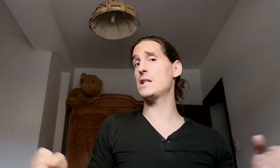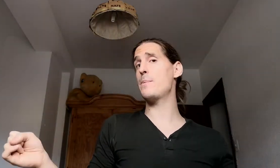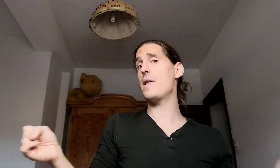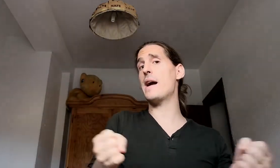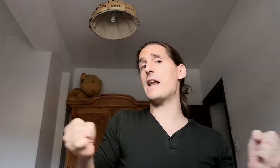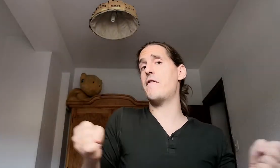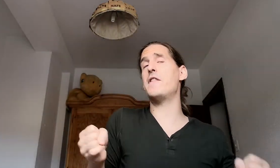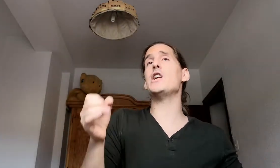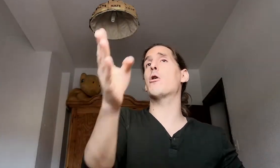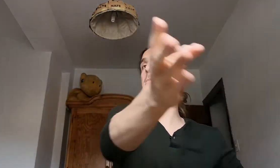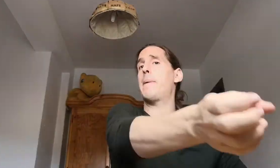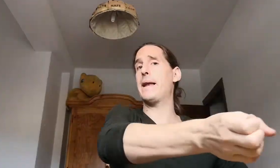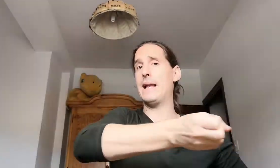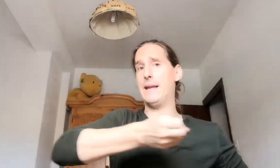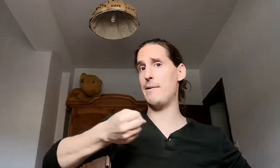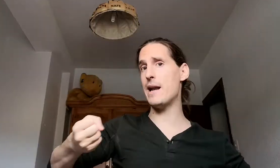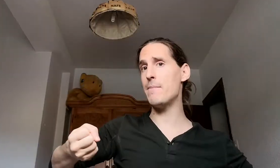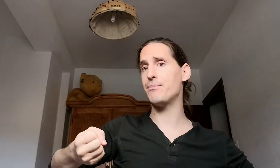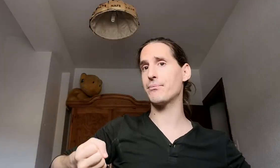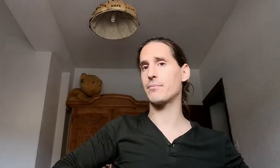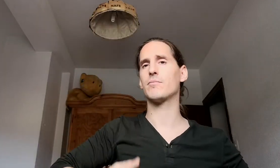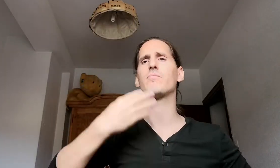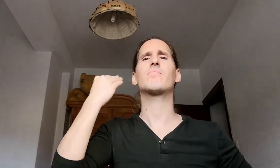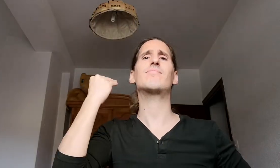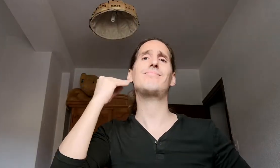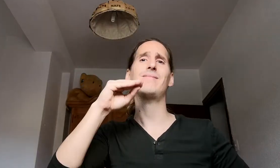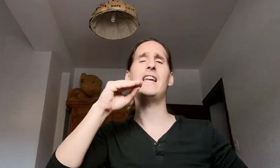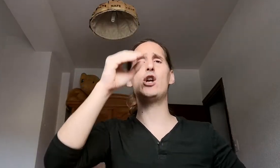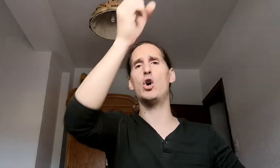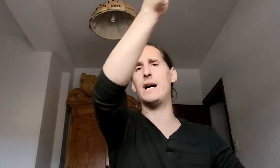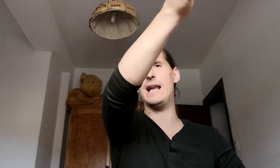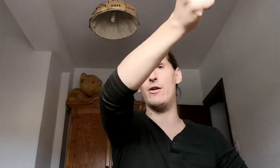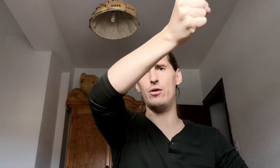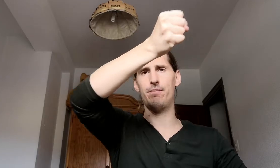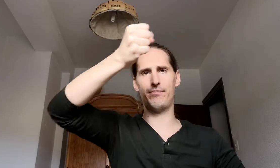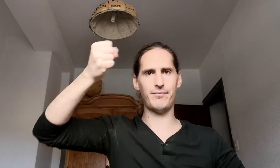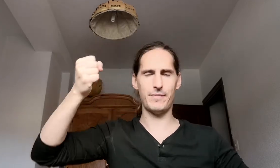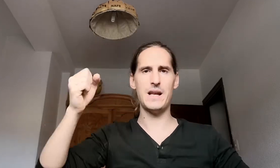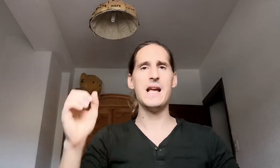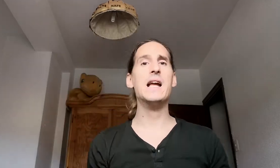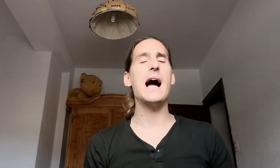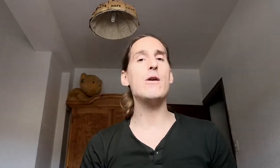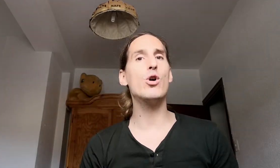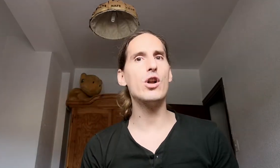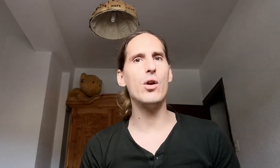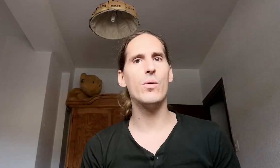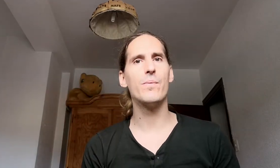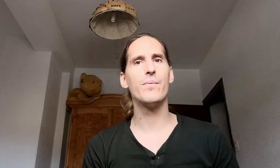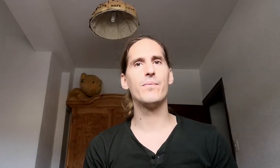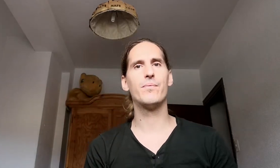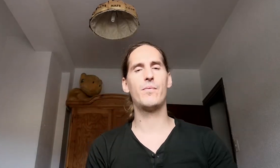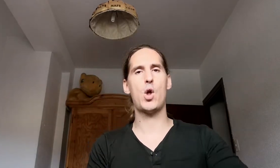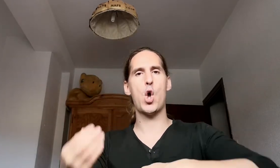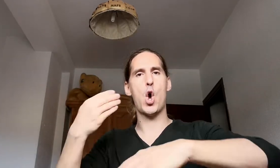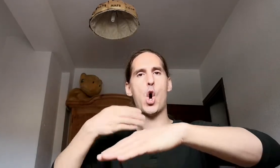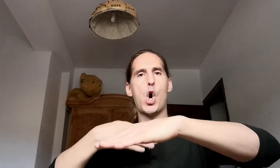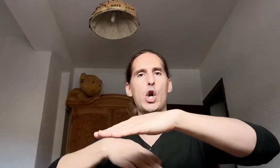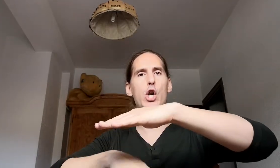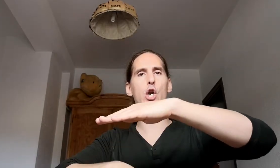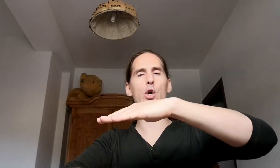Entonces se puede dejar frío para la nevera y congelador. Hay un horno.